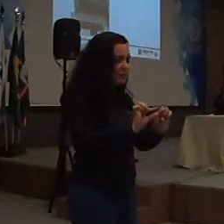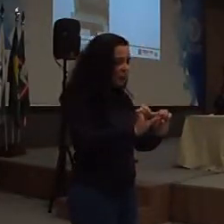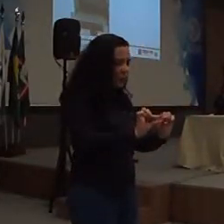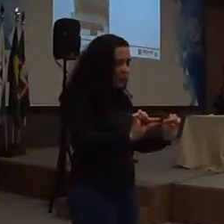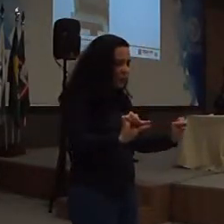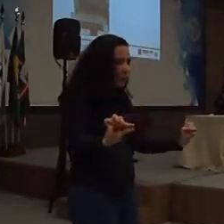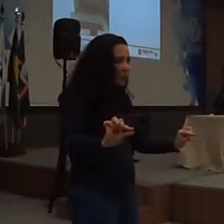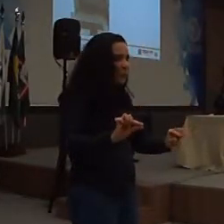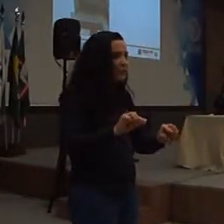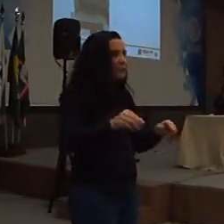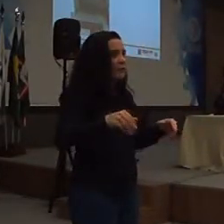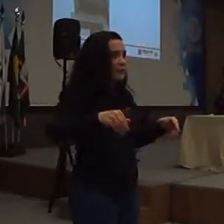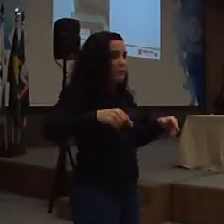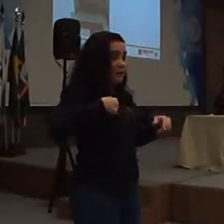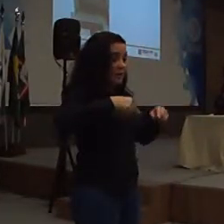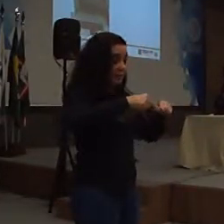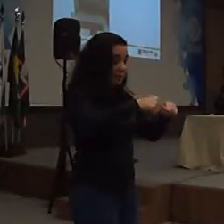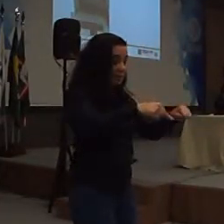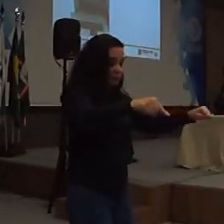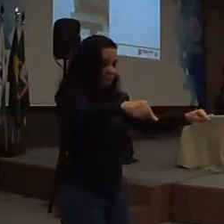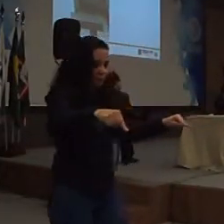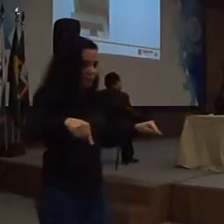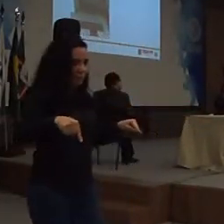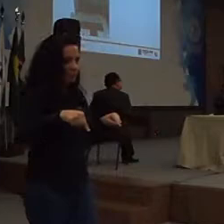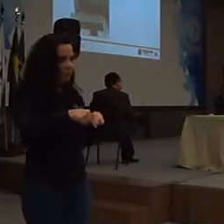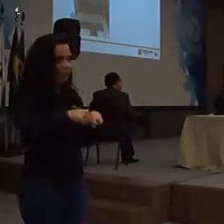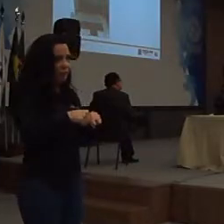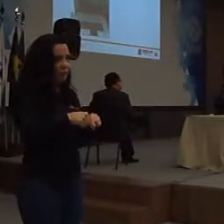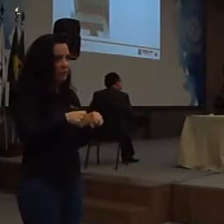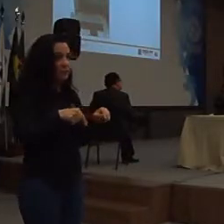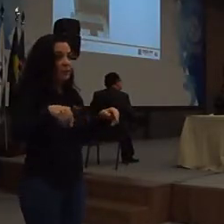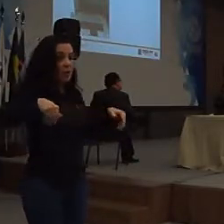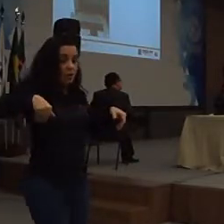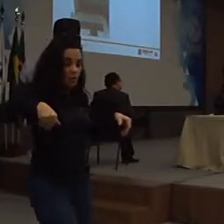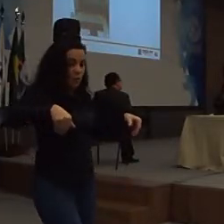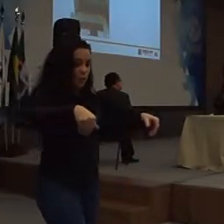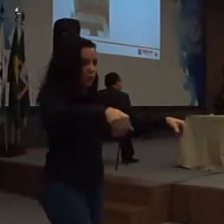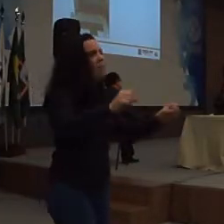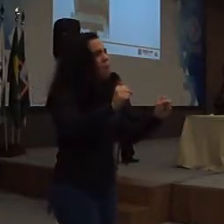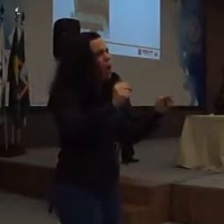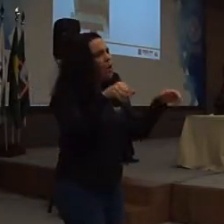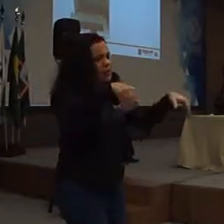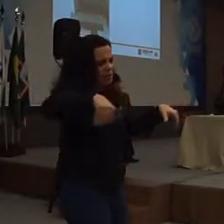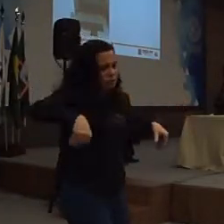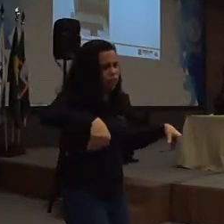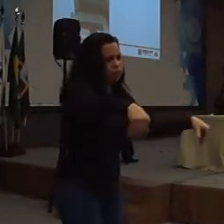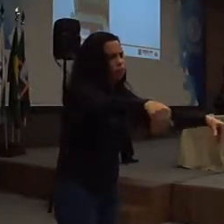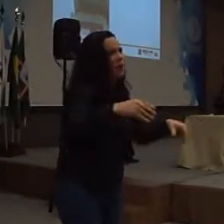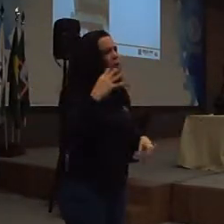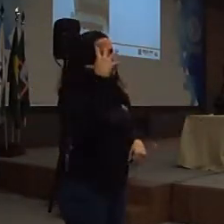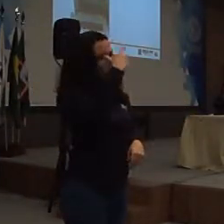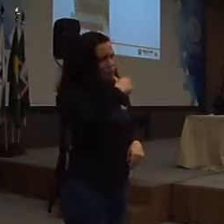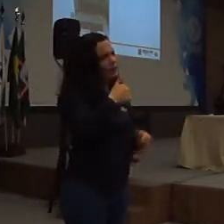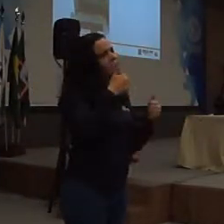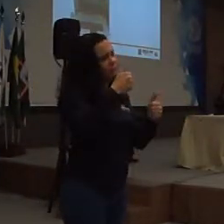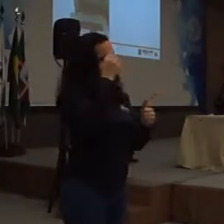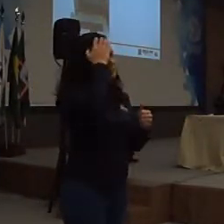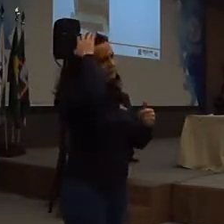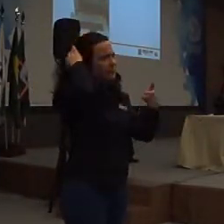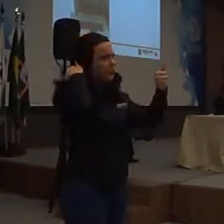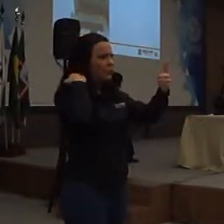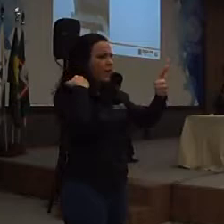tem como sinalizar, como colocar um corrimão bonito, mas um corrimão adequado. Ah, mas ele duplo, vai gastar mais aço